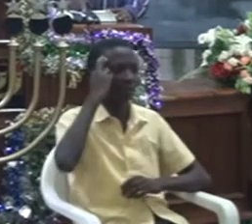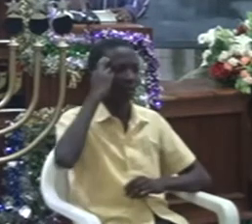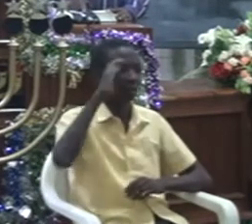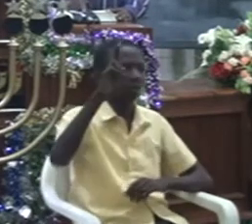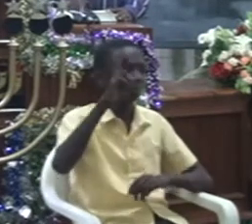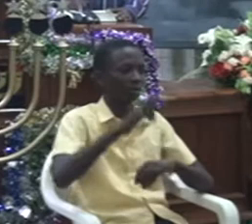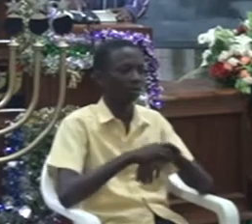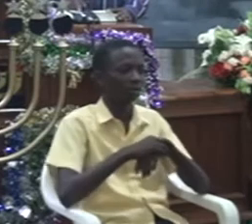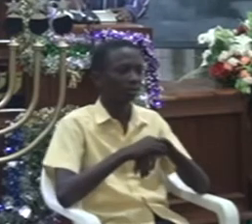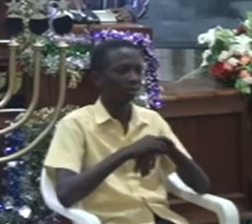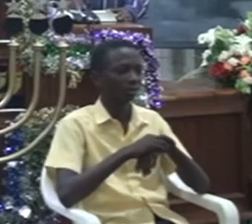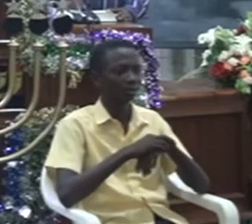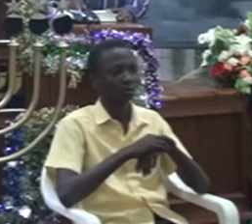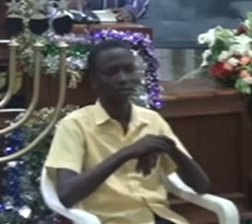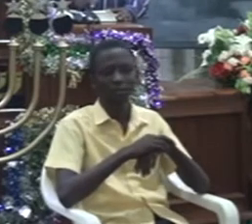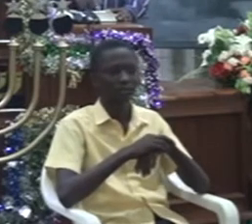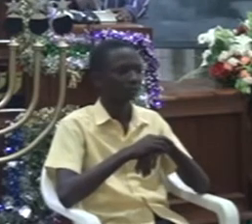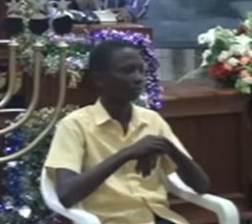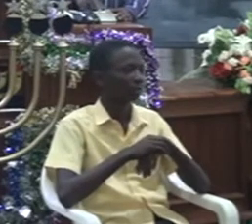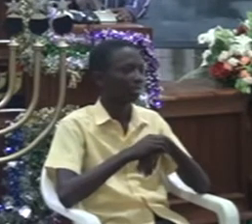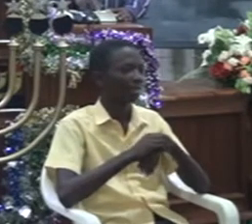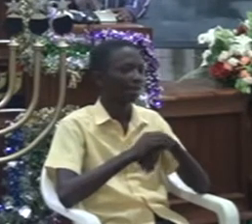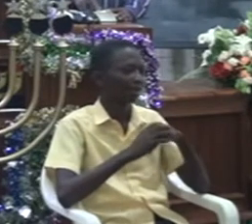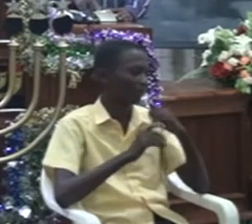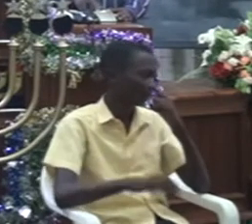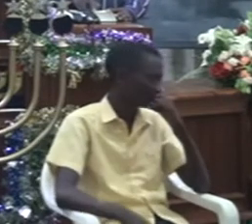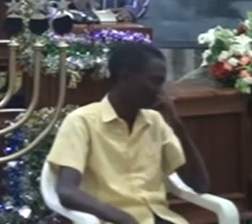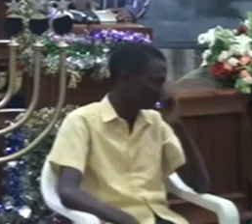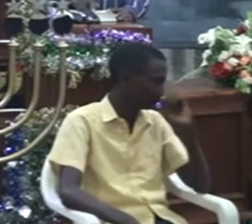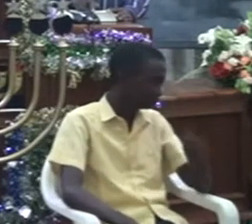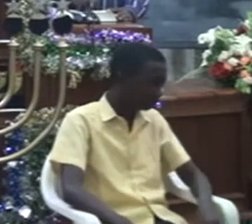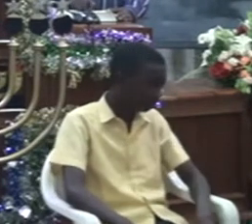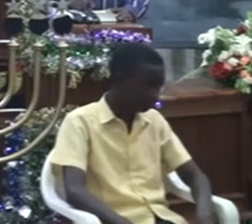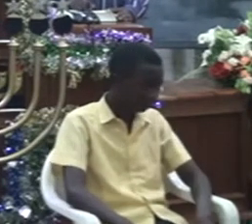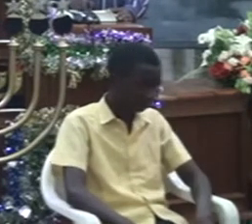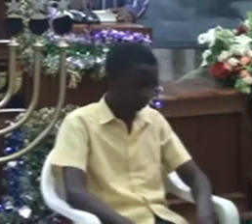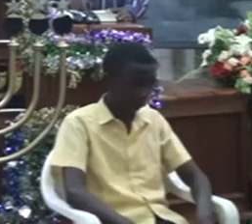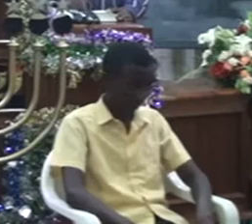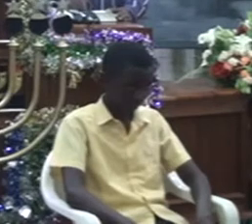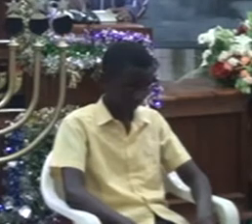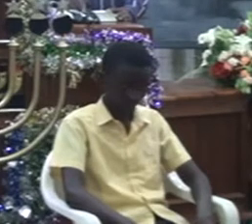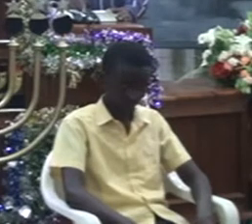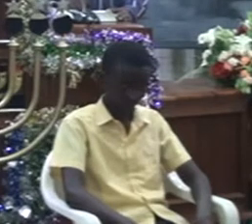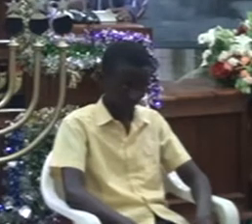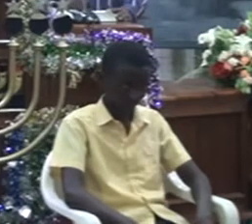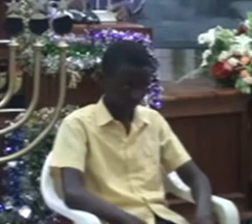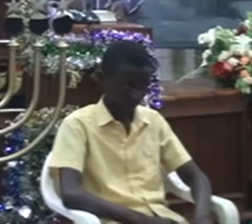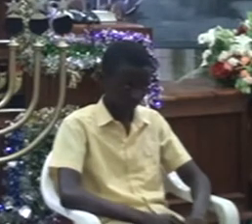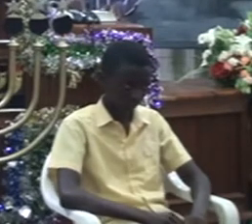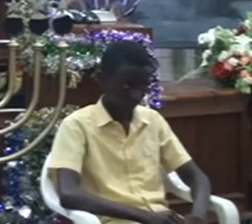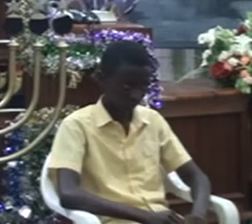kufuata mfalme wa uwezo wa anga, roho yule anayetenda kazi sasa ndani ya wana wa